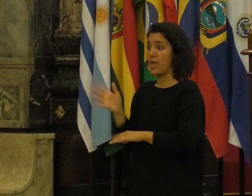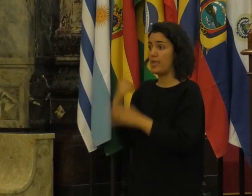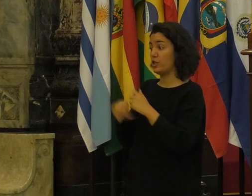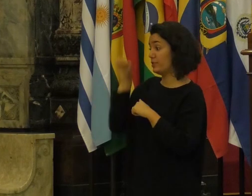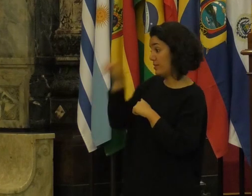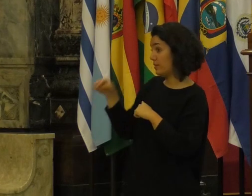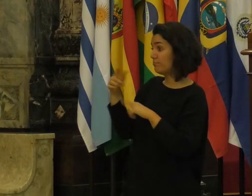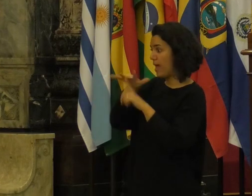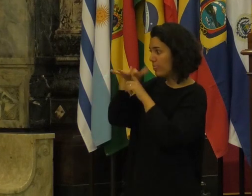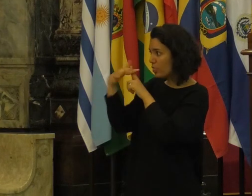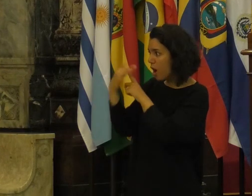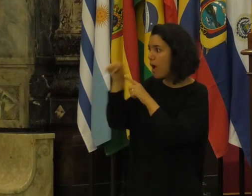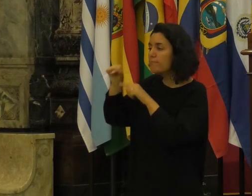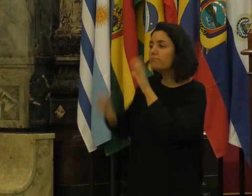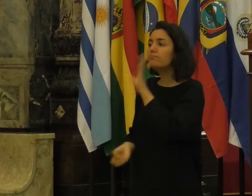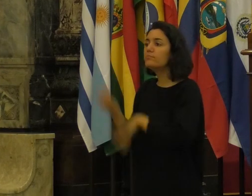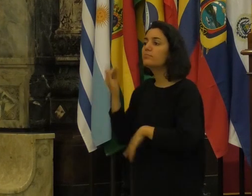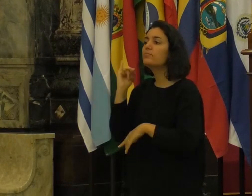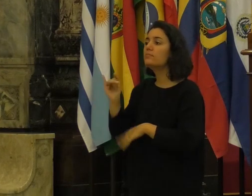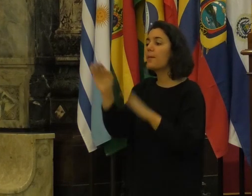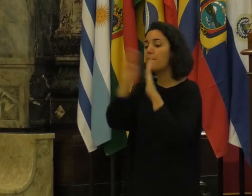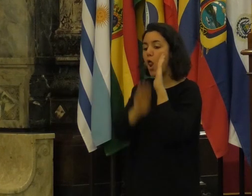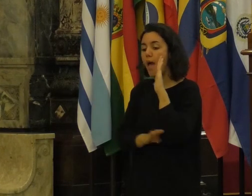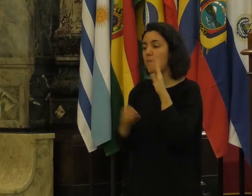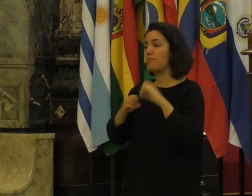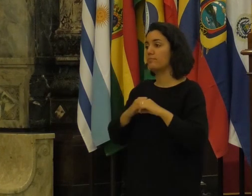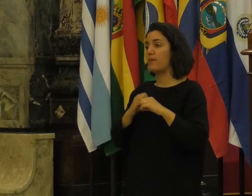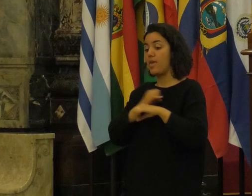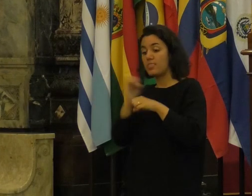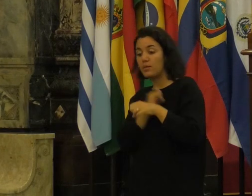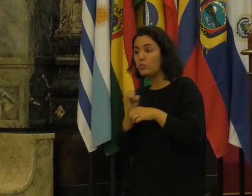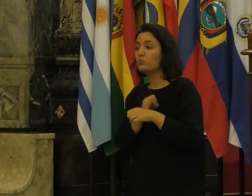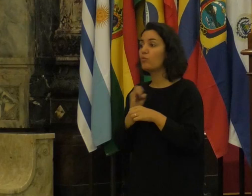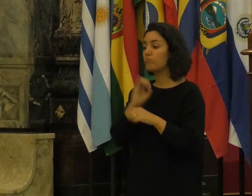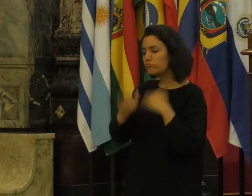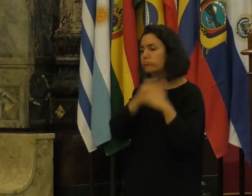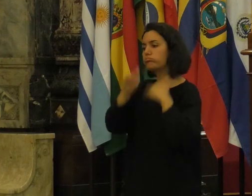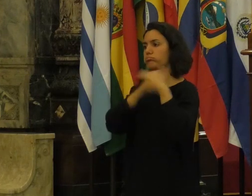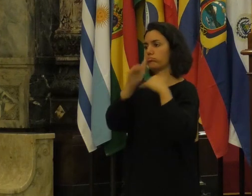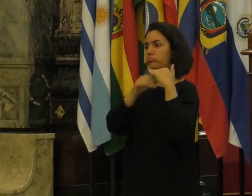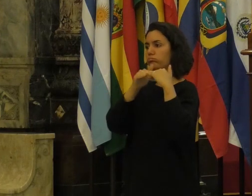Entonces, en ese contexto, surgen así algunos programas y escuelas más avanzados,